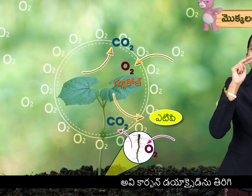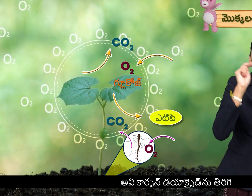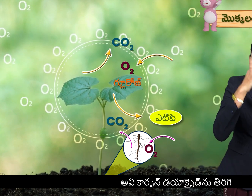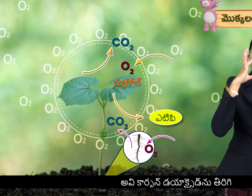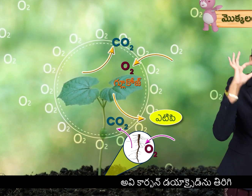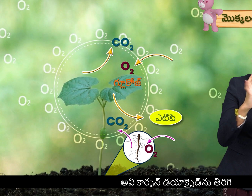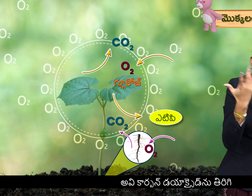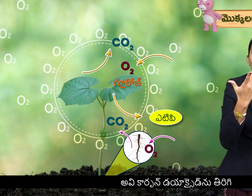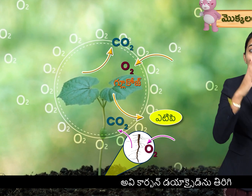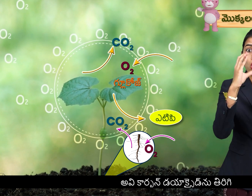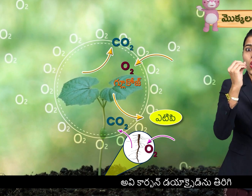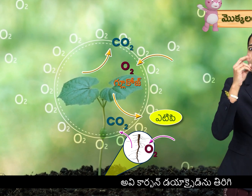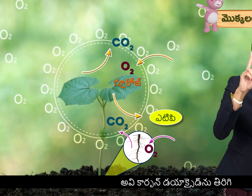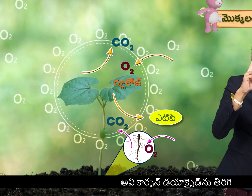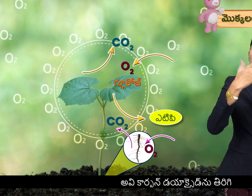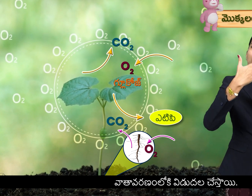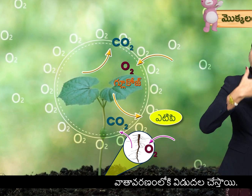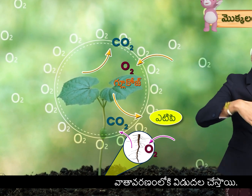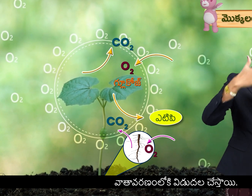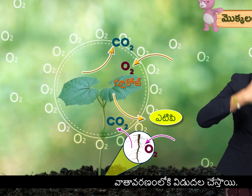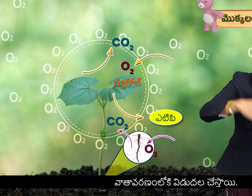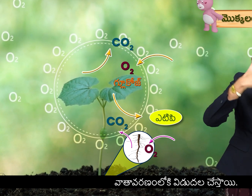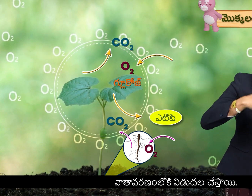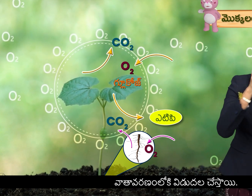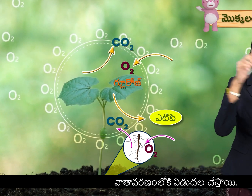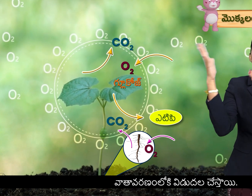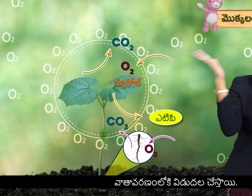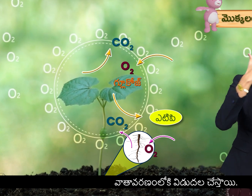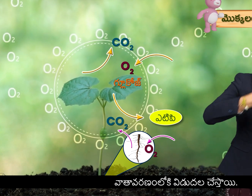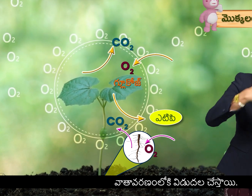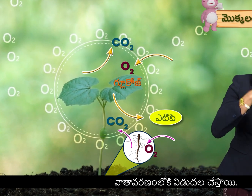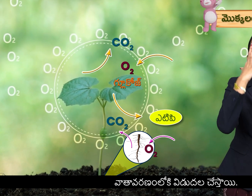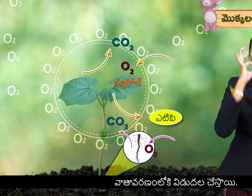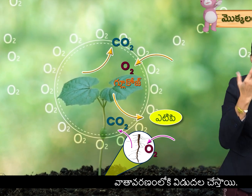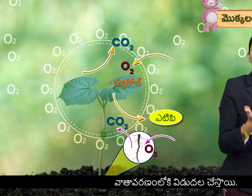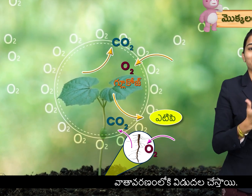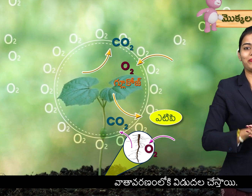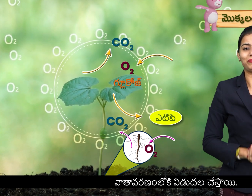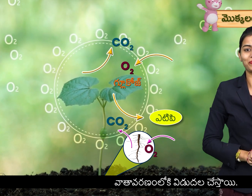అవి కార్బన్ డయాక్సైడ్ను తిరిగి వాతావరణంలోకి విడుదల చేస్తాయి.